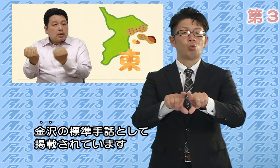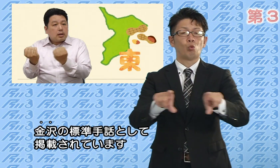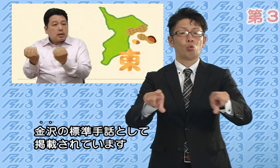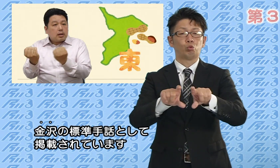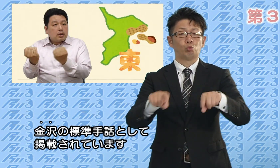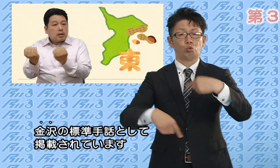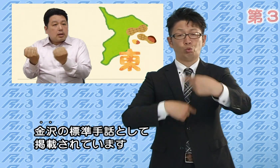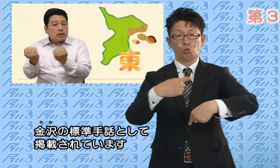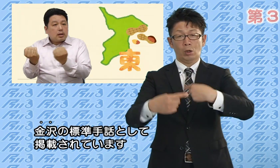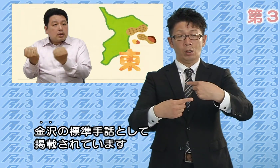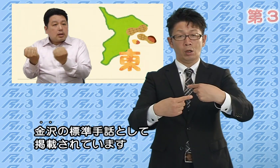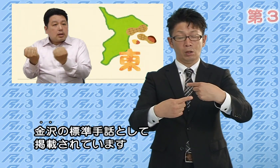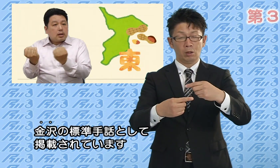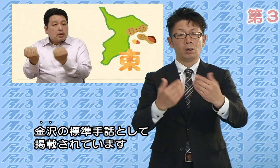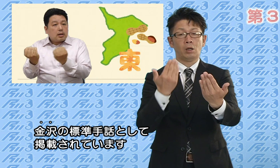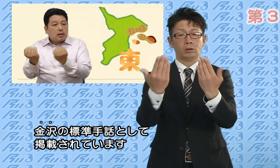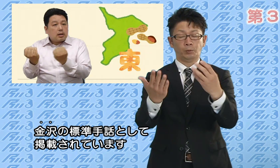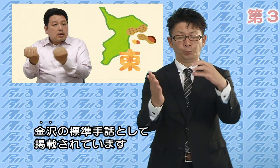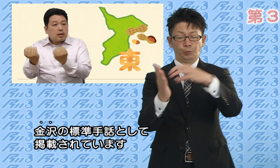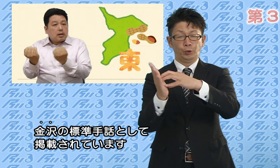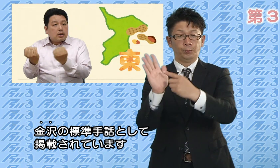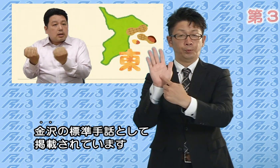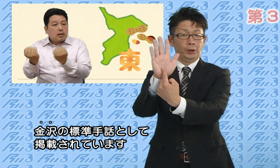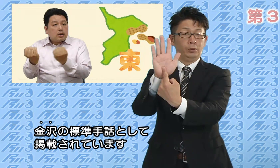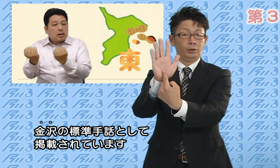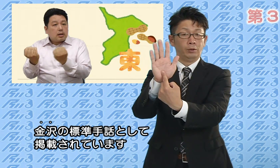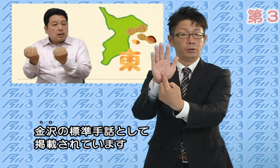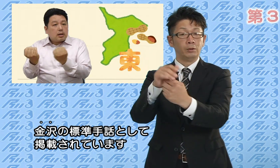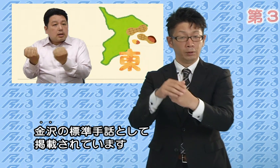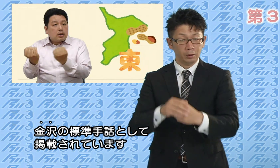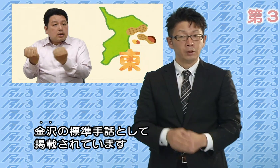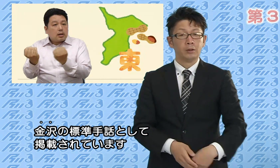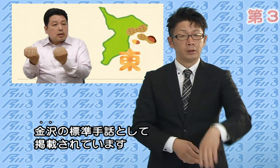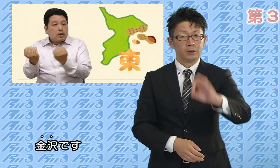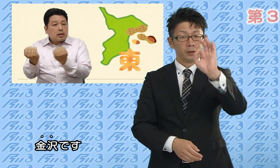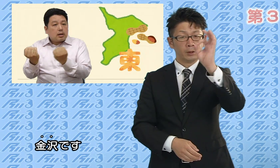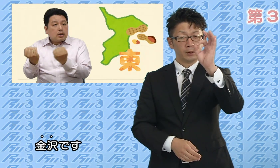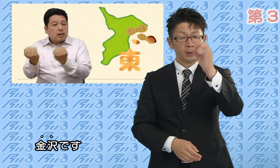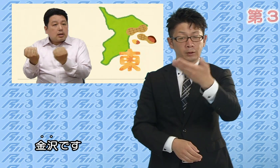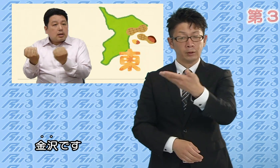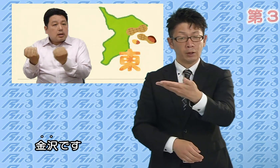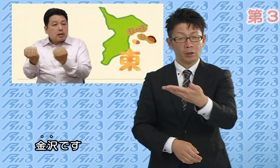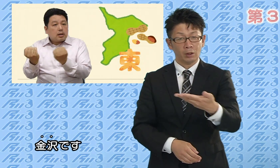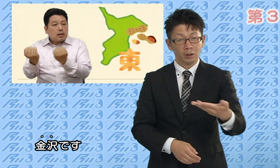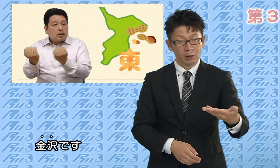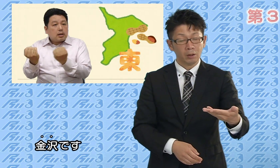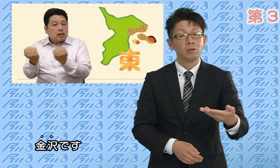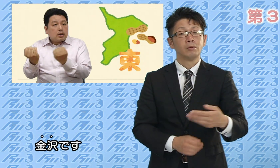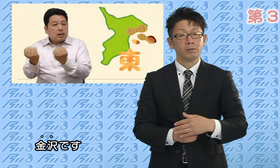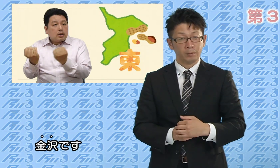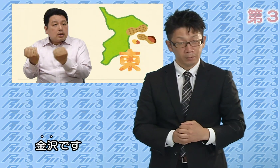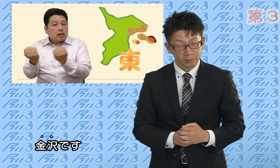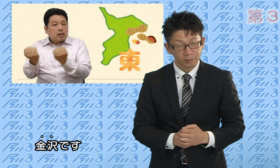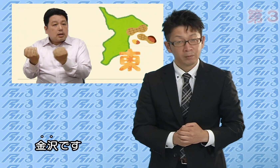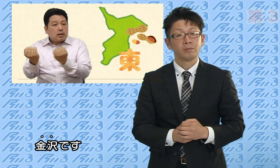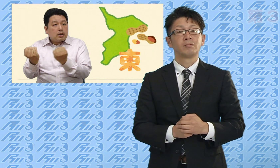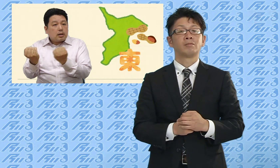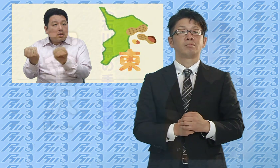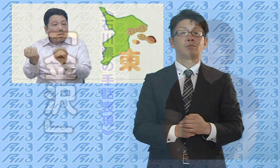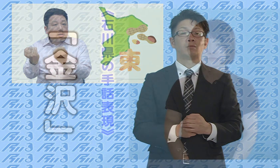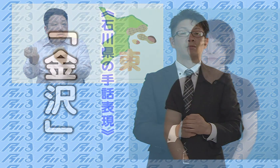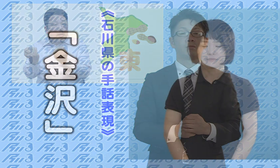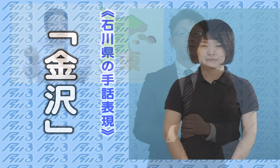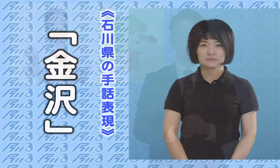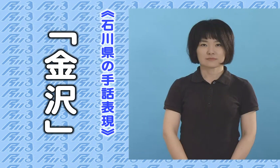この表現が金沢の標準手話として掲載されています。金沢です。